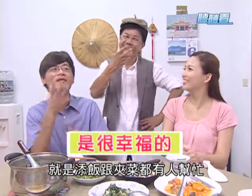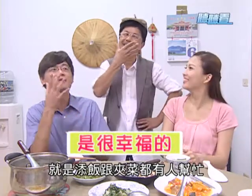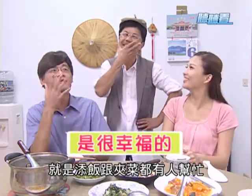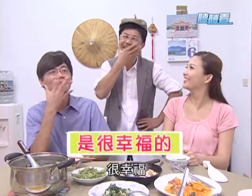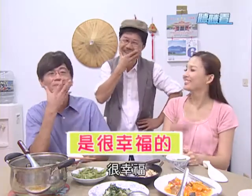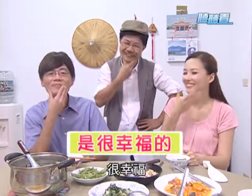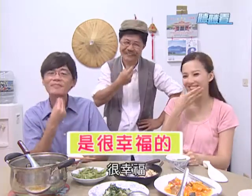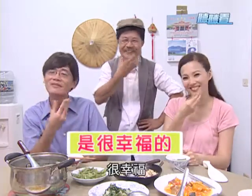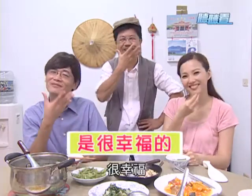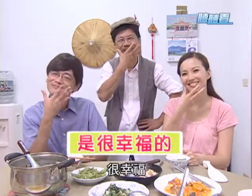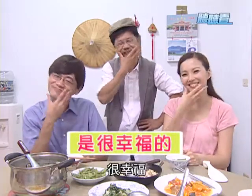很幸福。